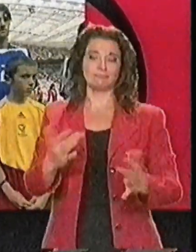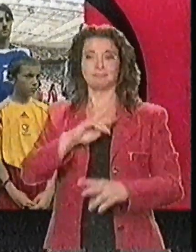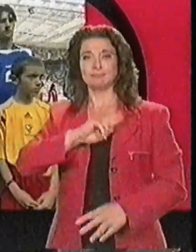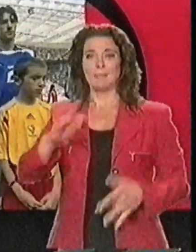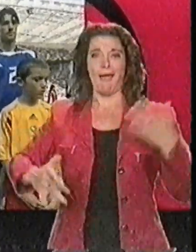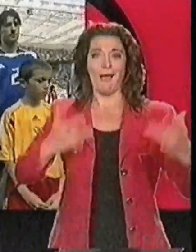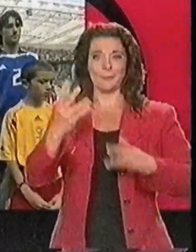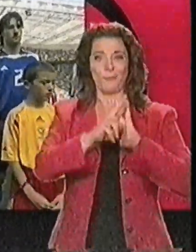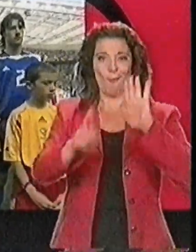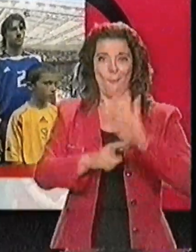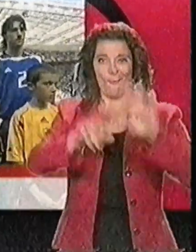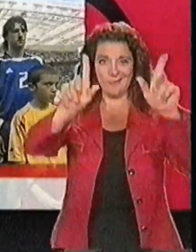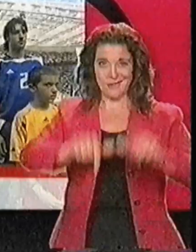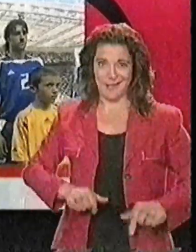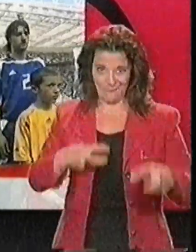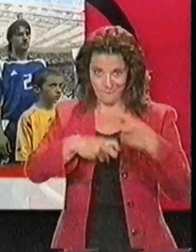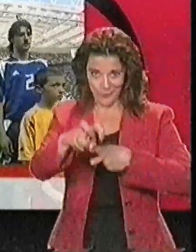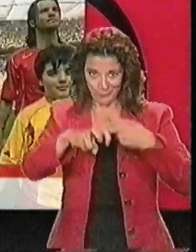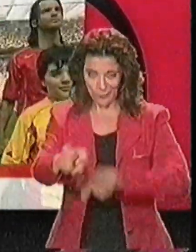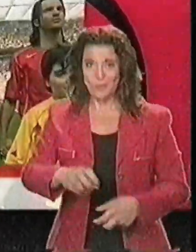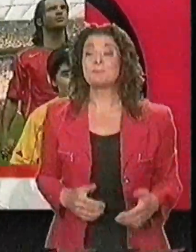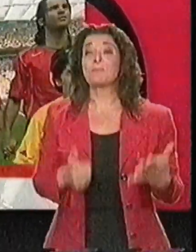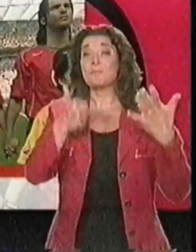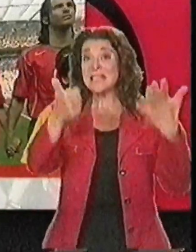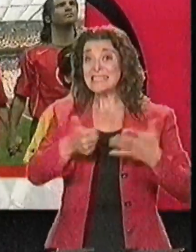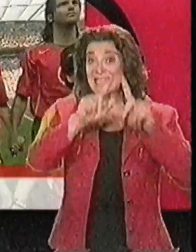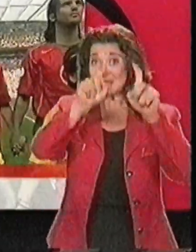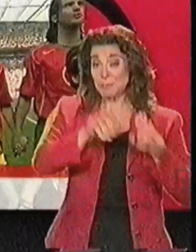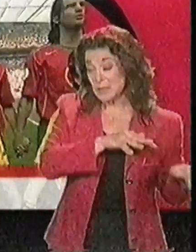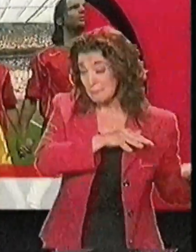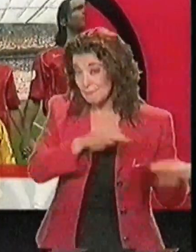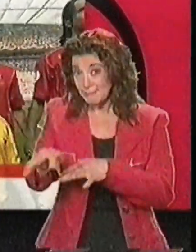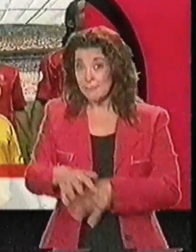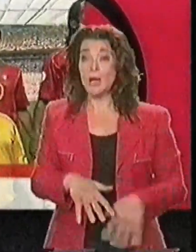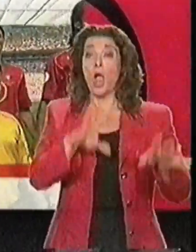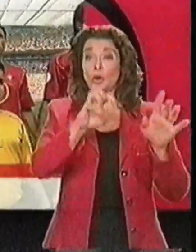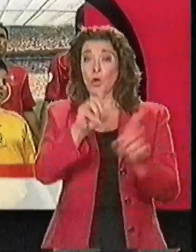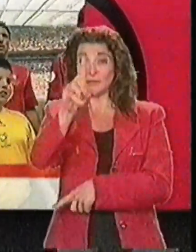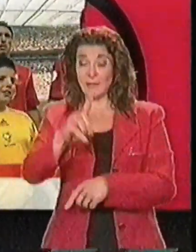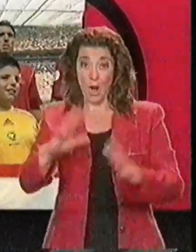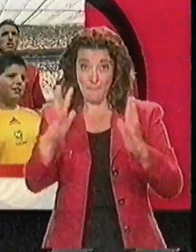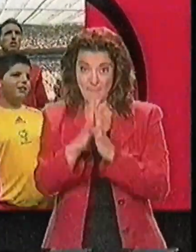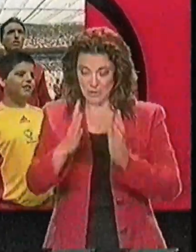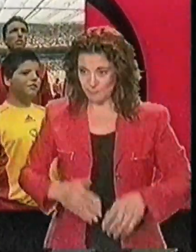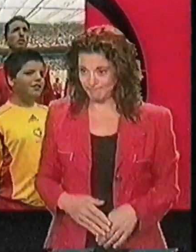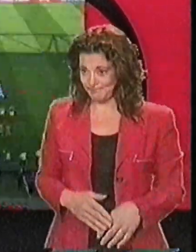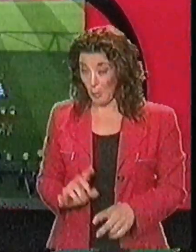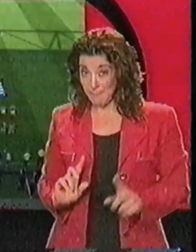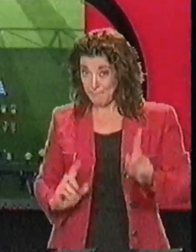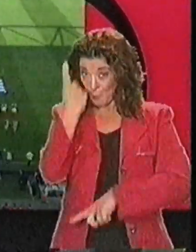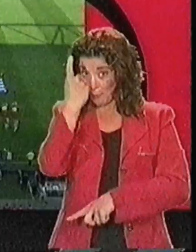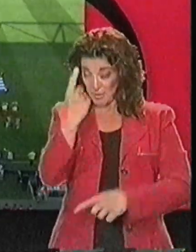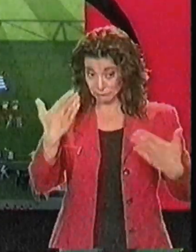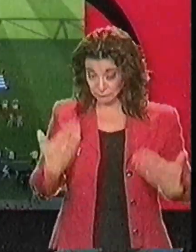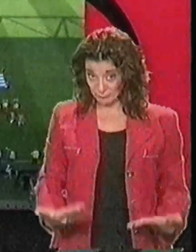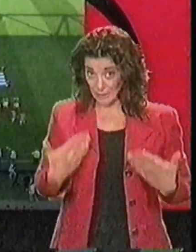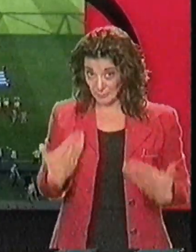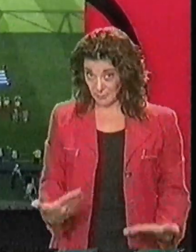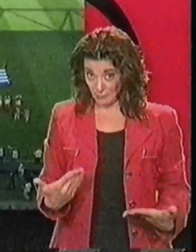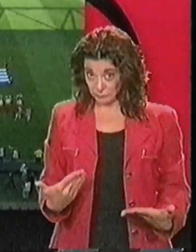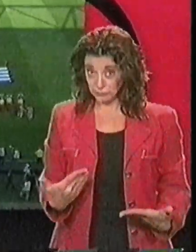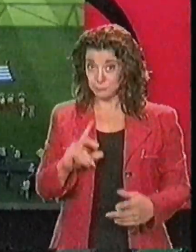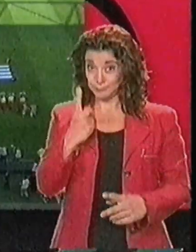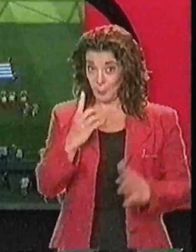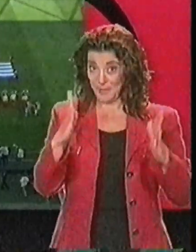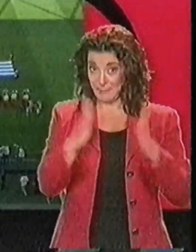nations pour un total de 31 matchs, le premier a débuté sur le coup de 18h. Il oppose, en ce moment même, la